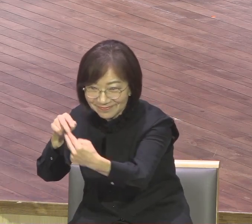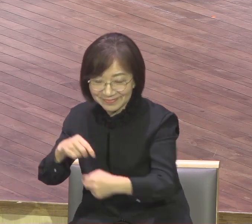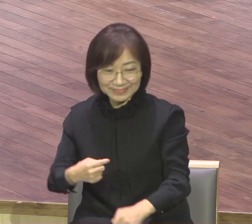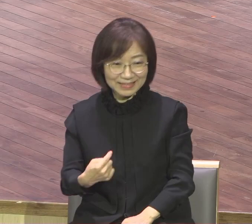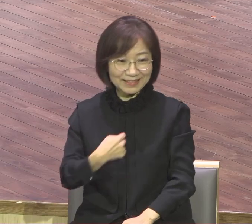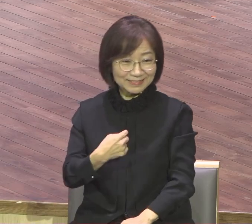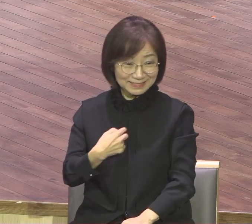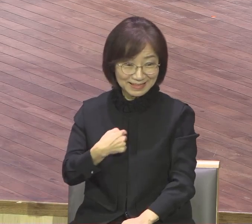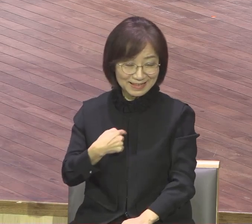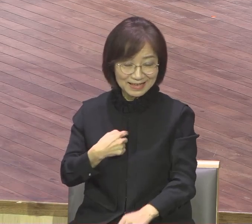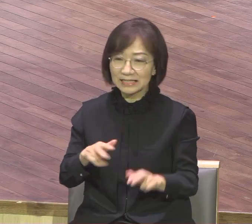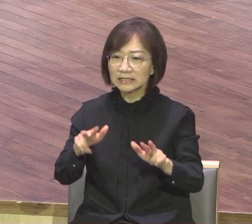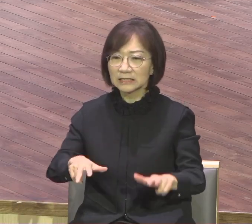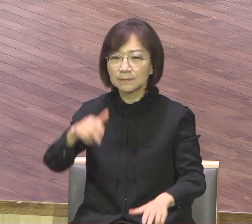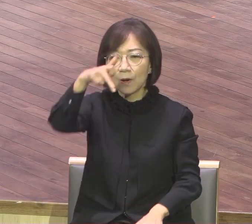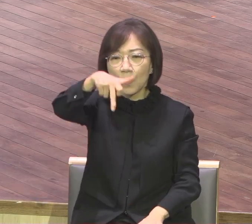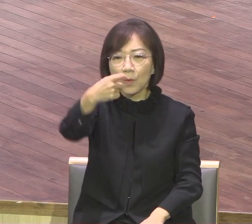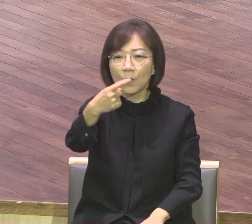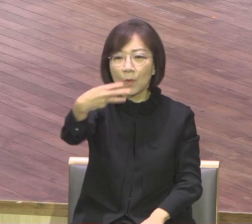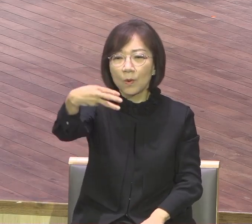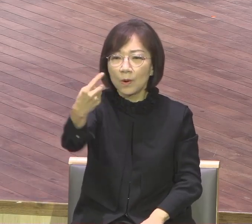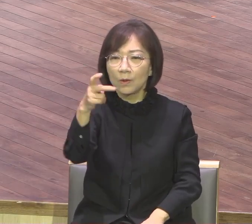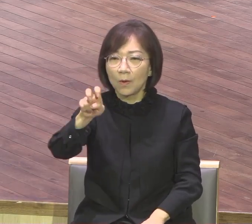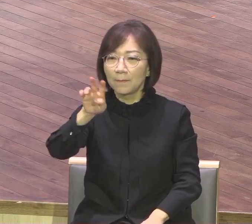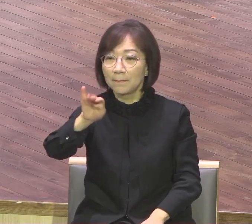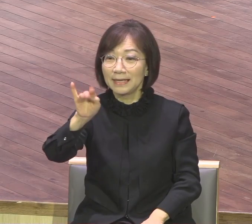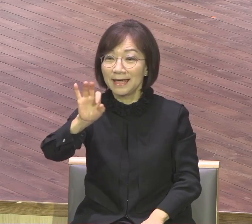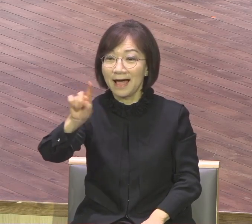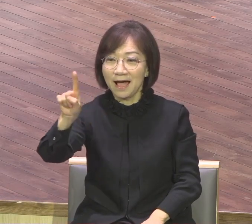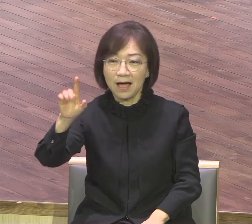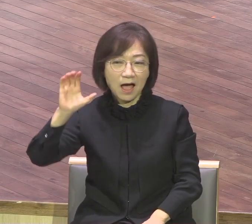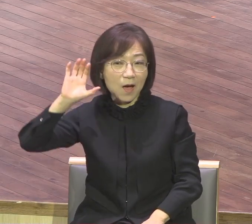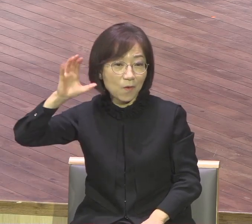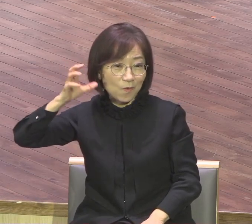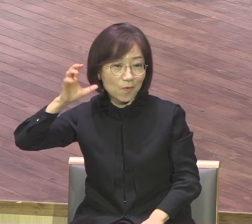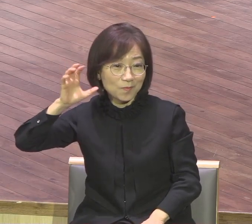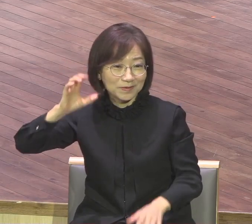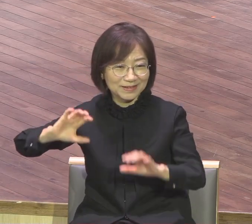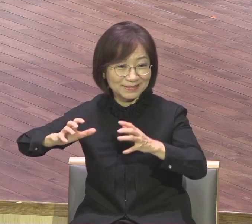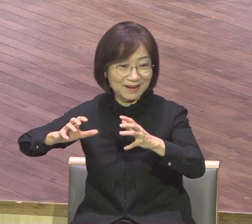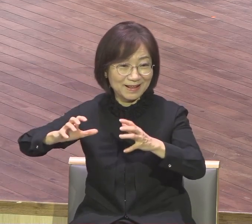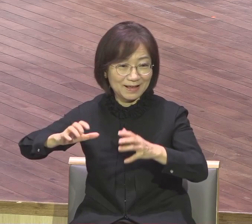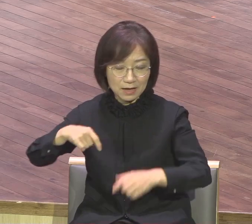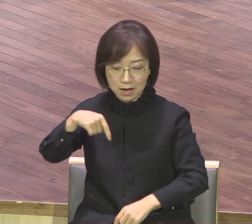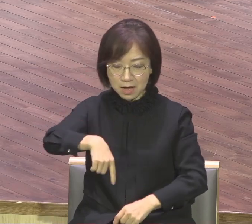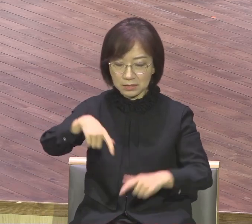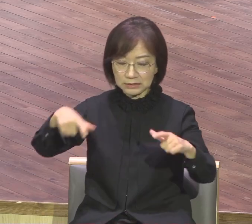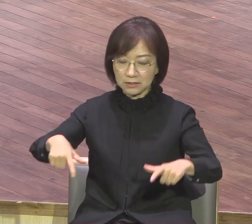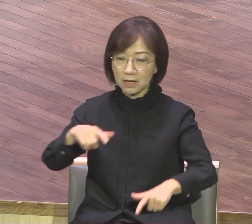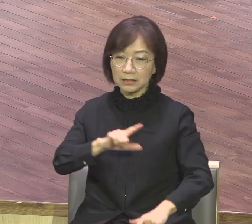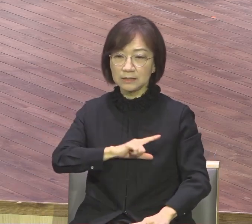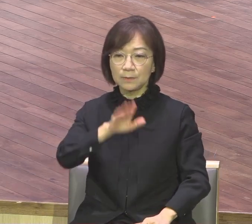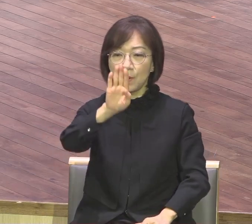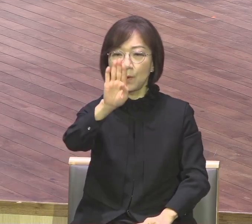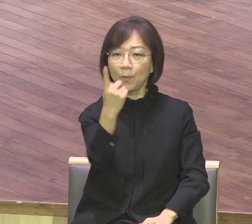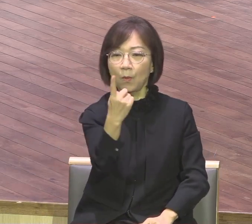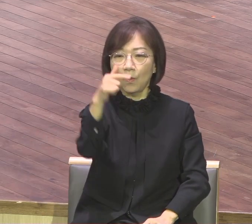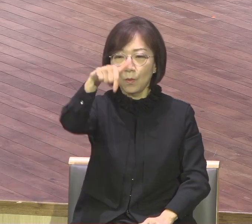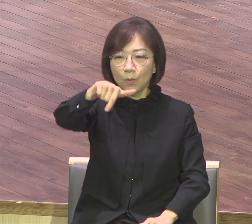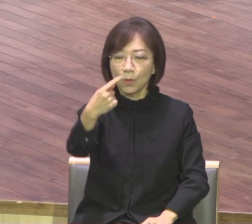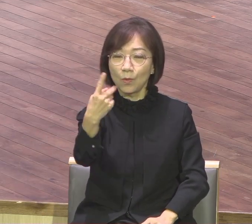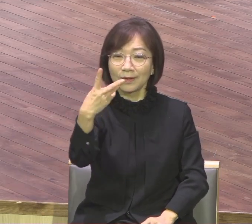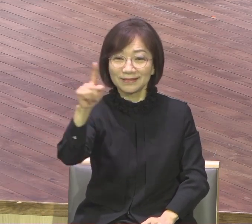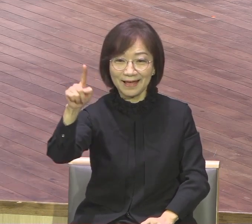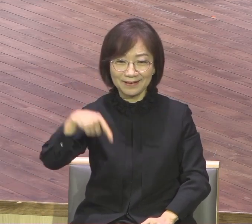저는 지금 이 콜롬비아 보고타에 있습니다. Hoy primera vez estamos entregando el culto dominical a través de la